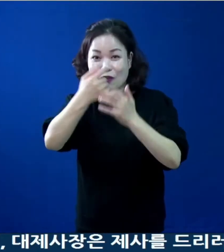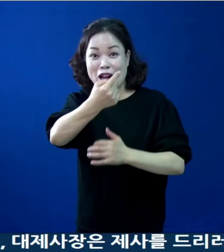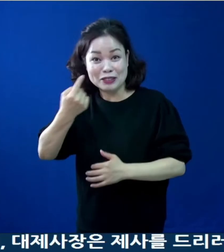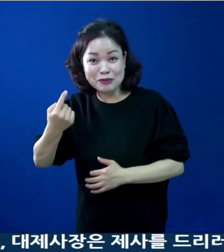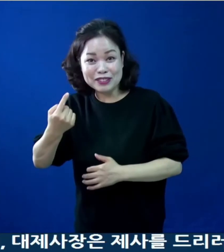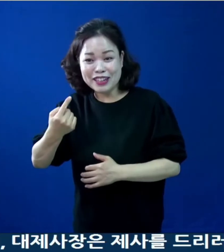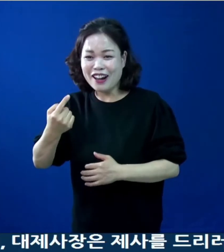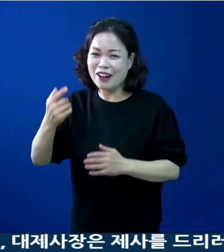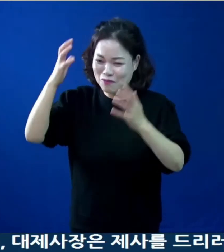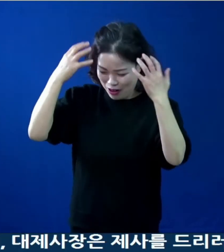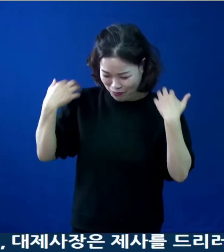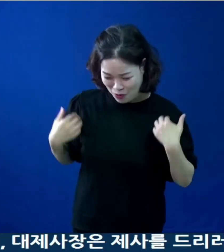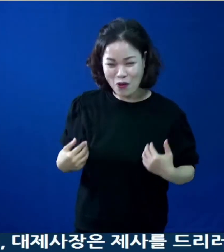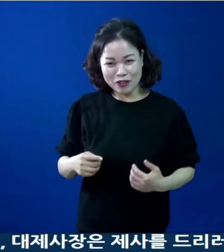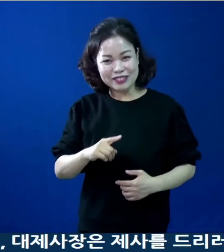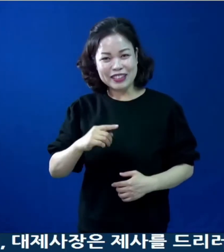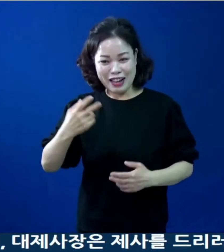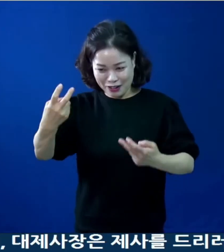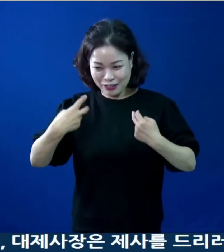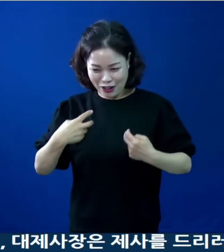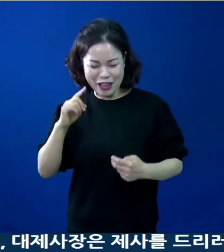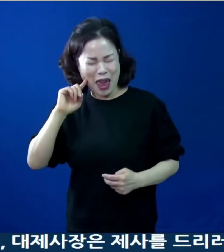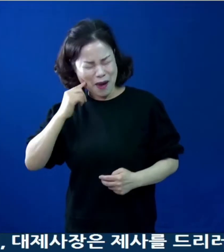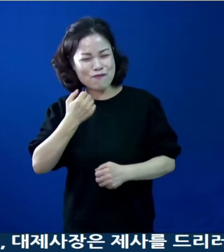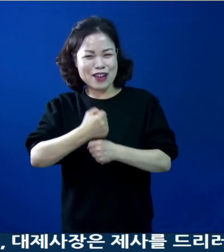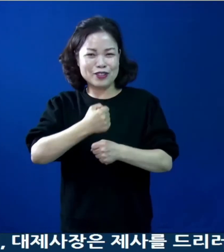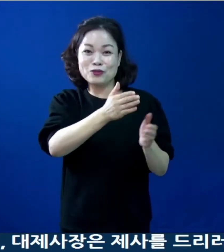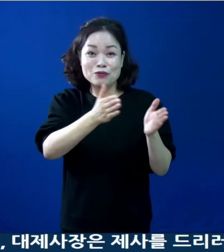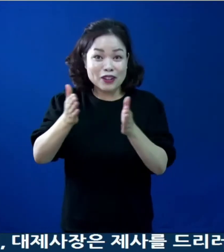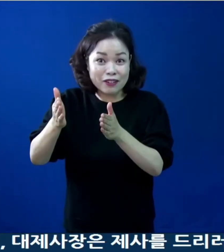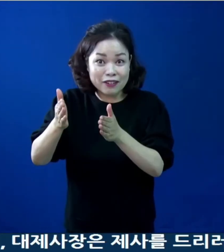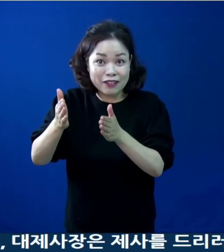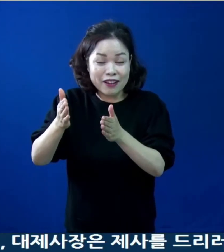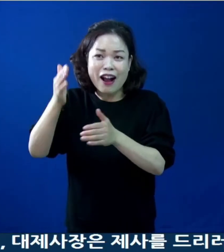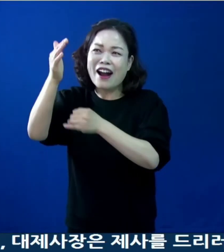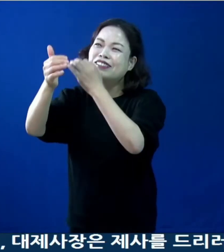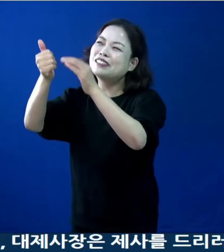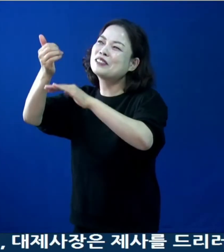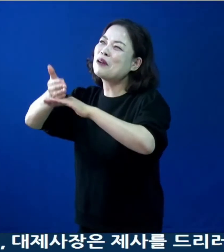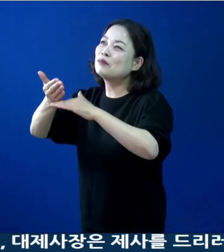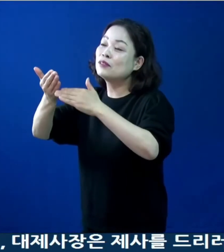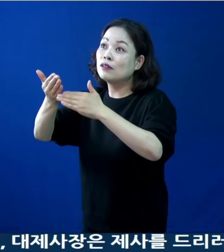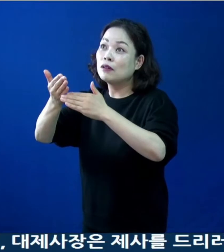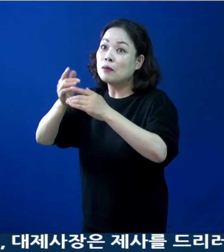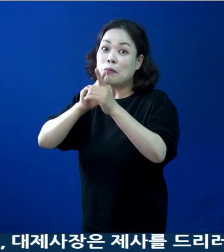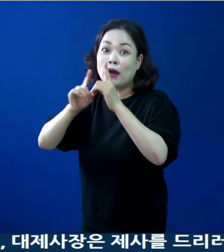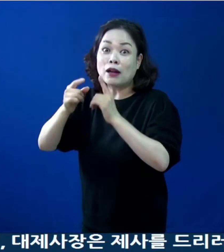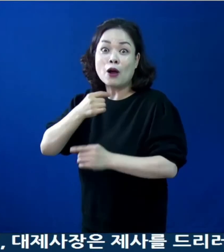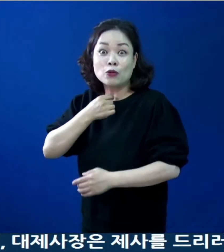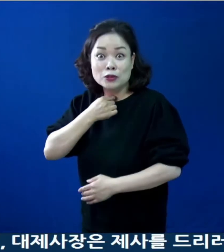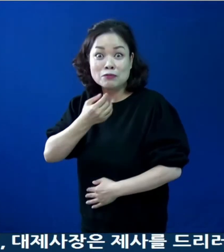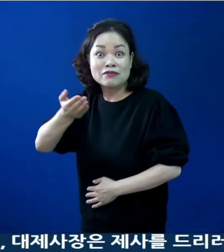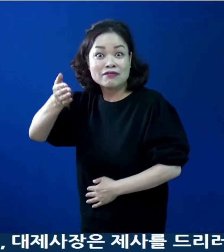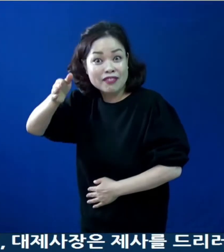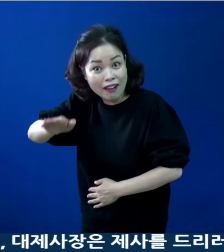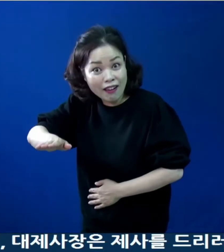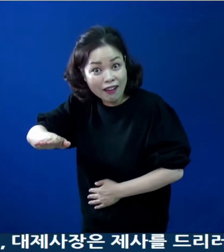왔습니다. 때 닦고 때깔 내고 얼마나 준비하고 왔는데요. 하나님 감사합니다. 이랬을 법도